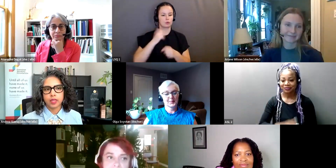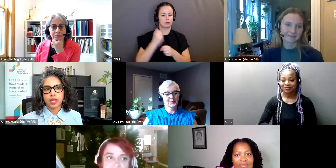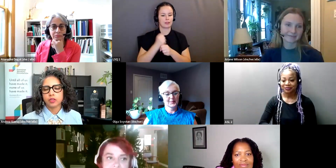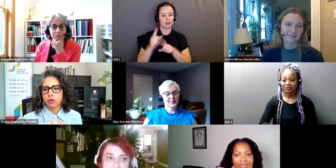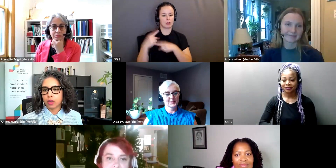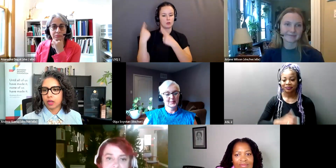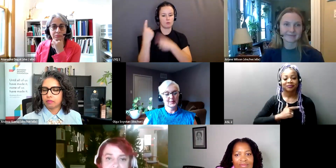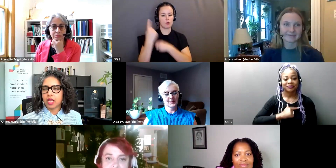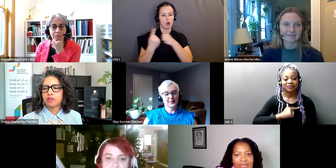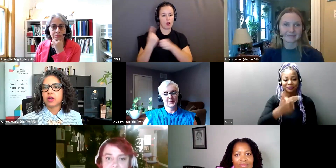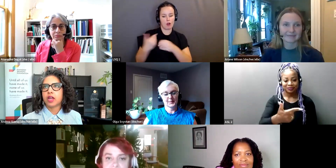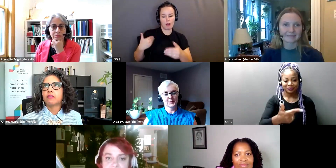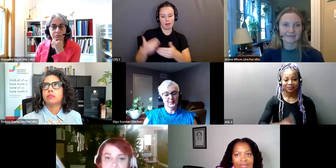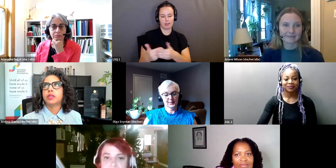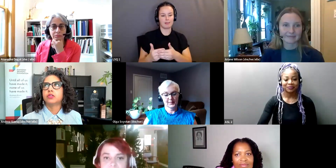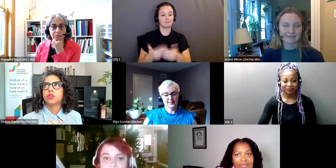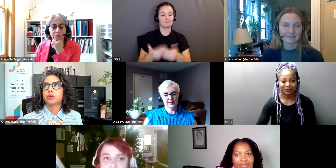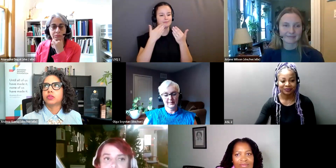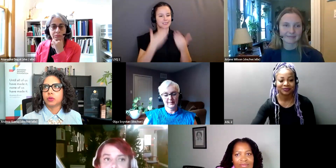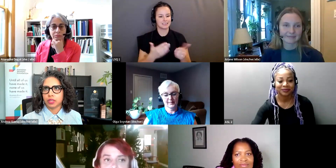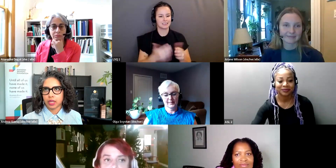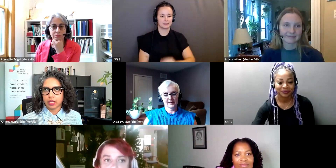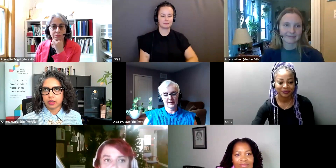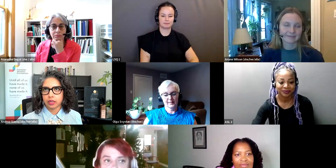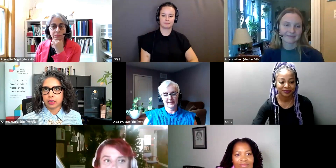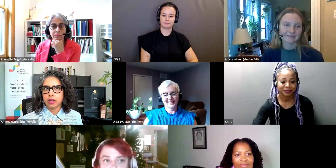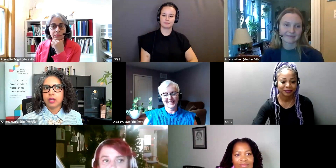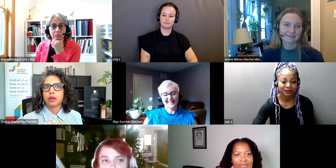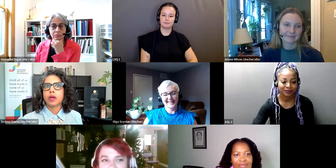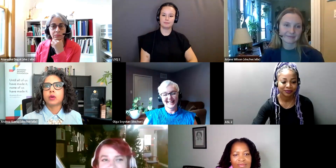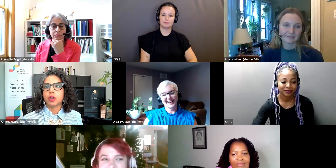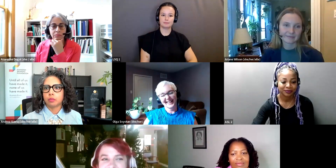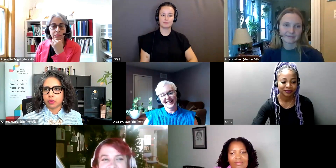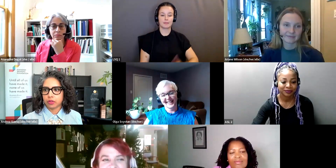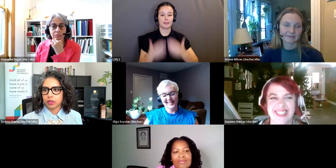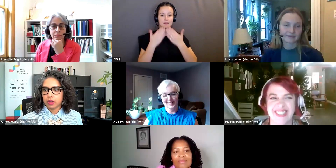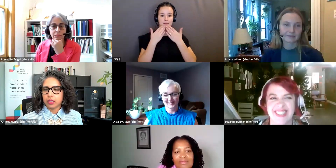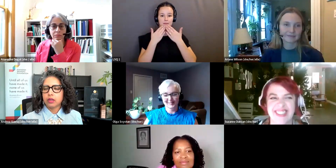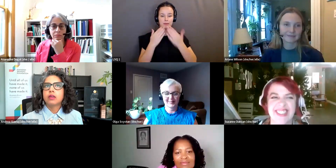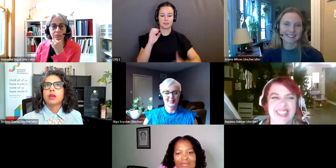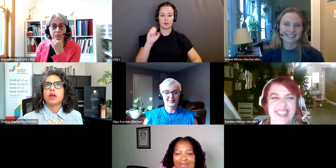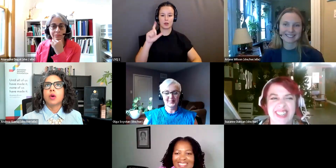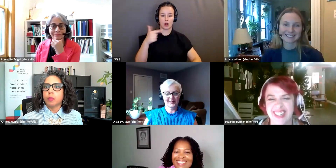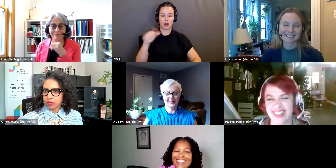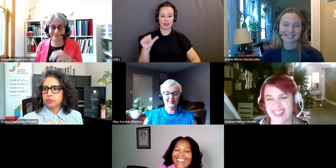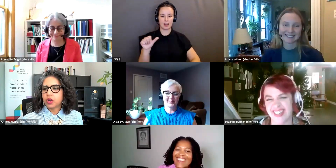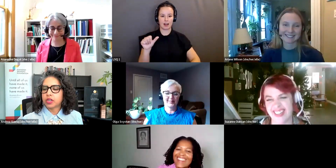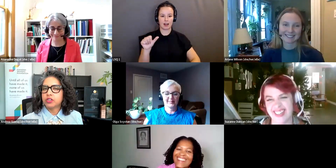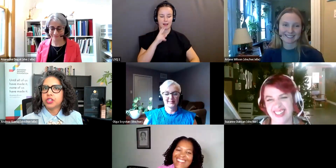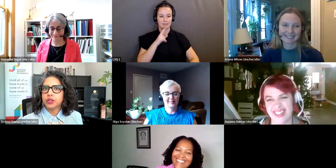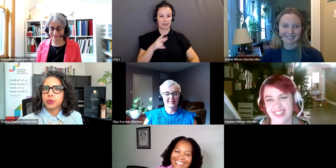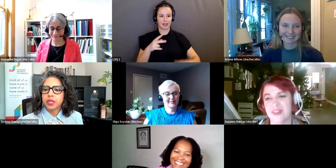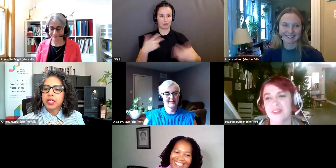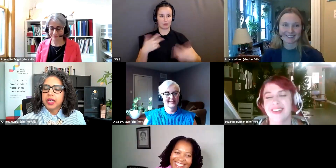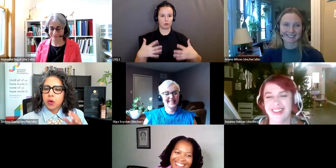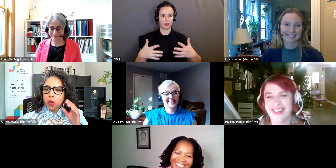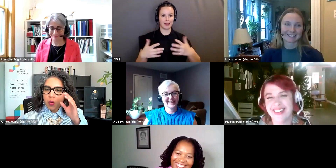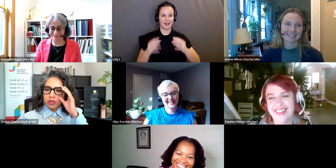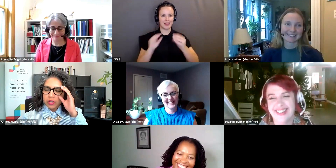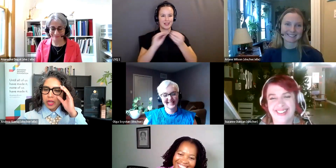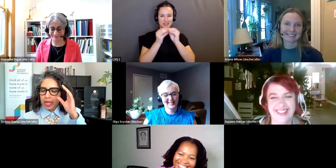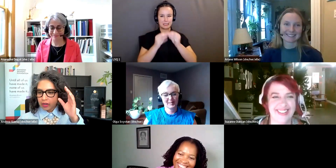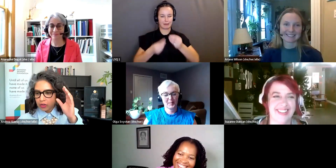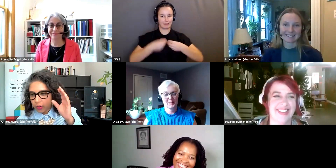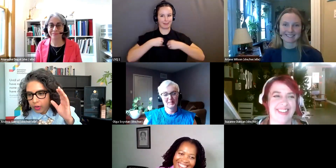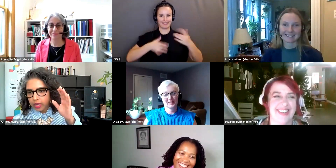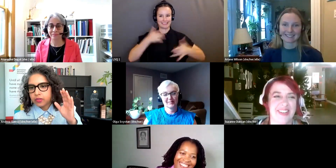dernière année fiscale. Merci. Merci, Olga. Je n'ai jamais été aussi enthousiaste par rapport aux